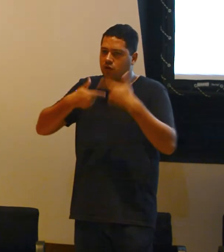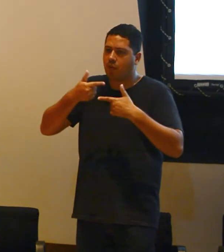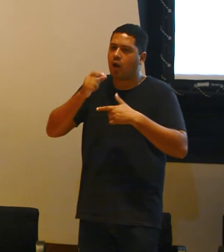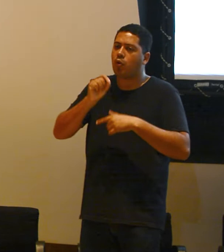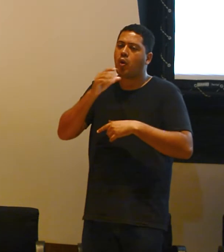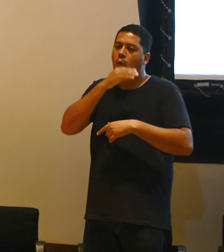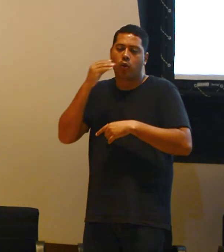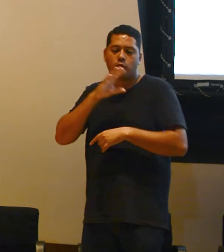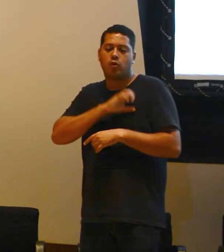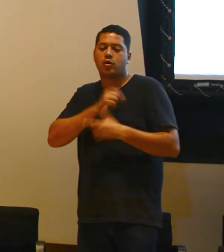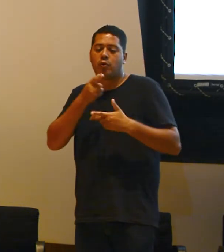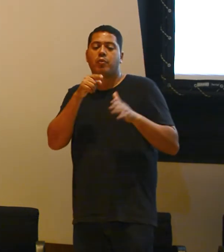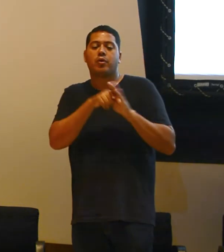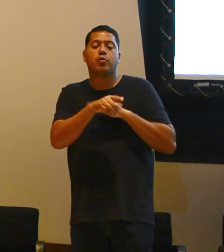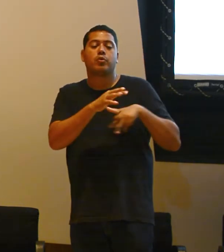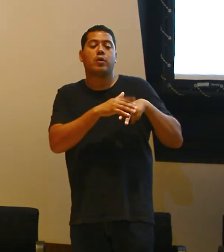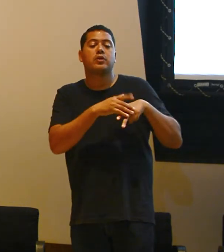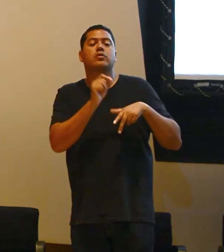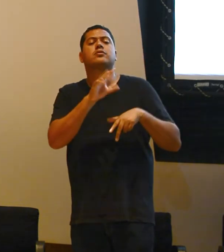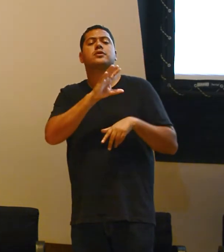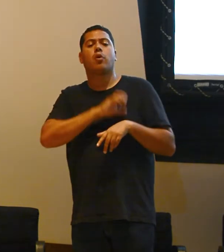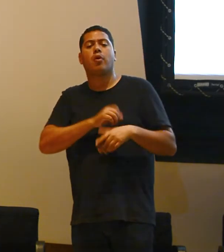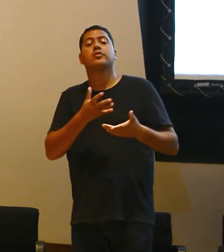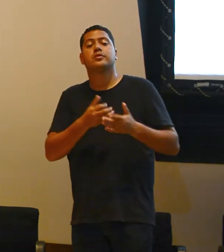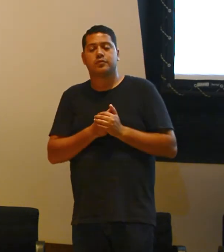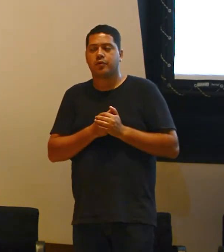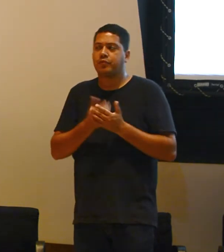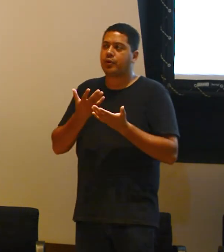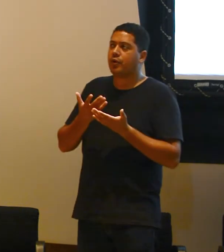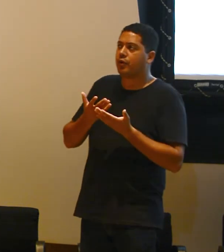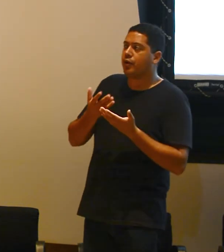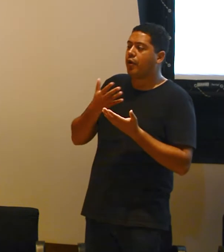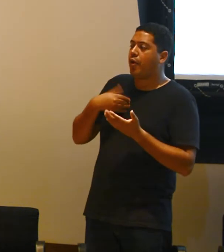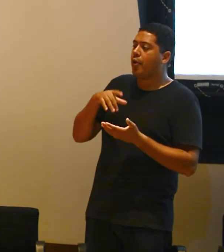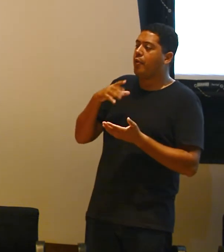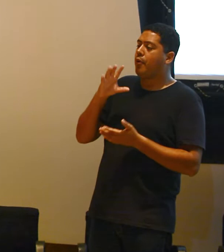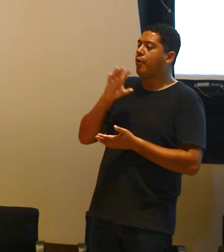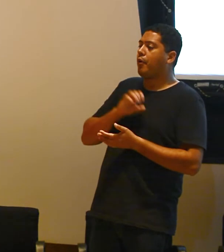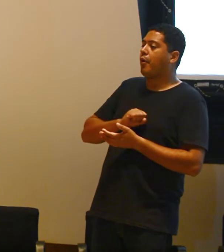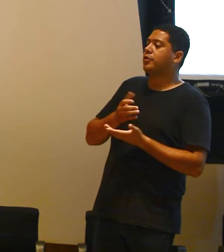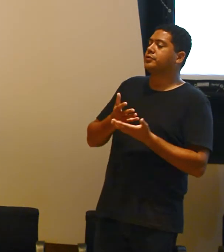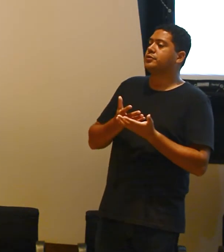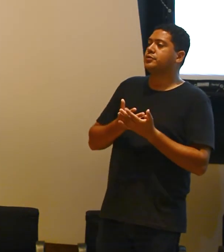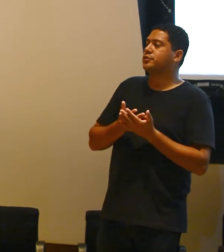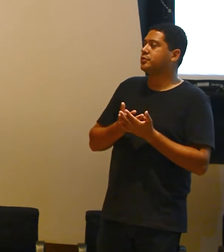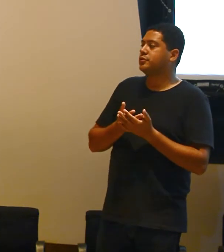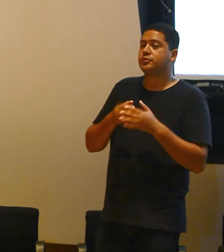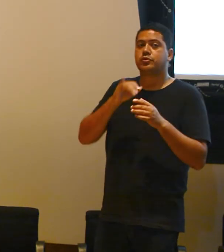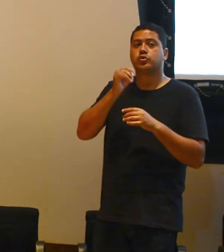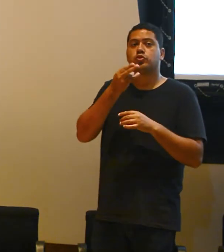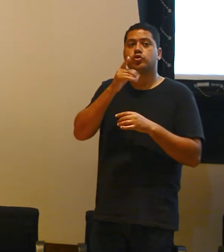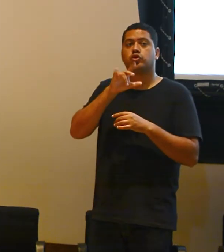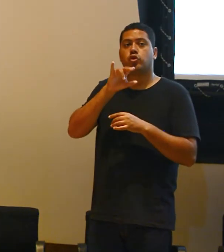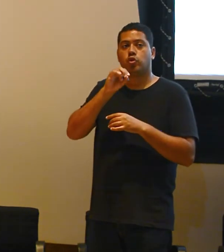gente sempre pergunta para os pacientes adultos, o que você gosta? Ah, eu tenho interesse, eu gosto muito, então até o seu Júlio César, ele